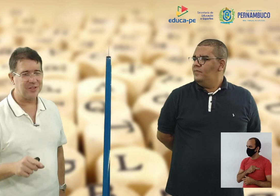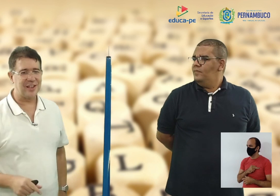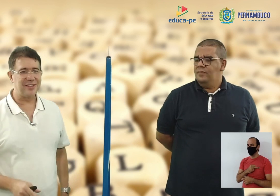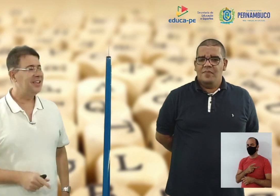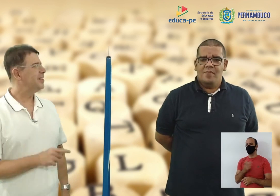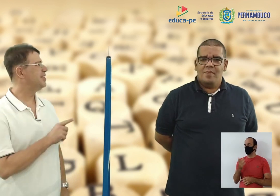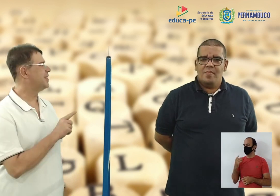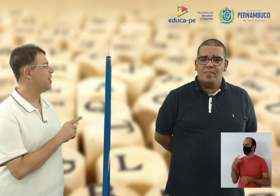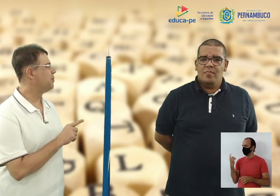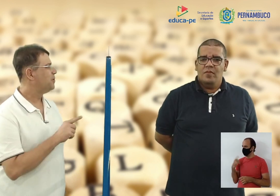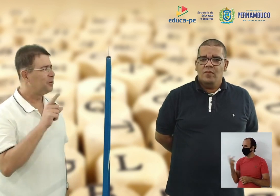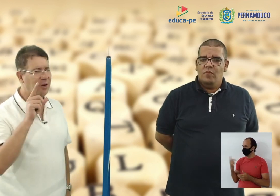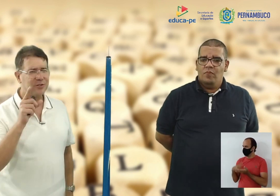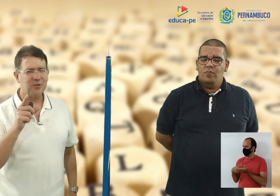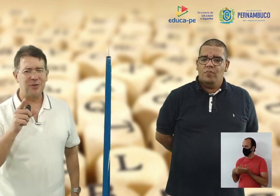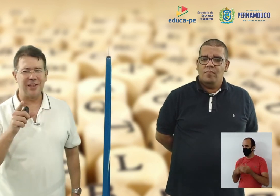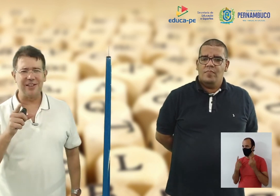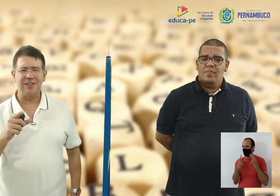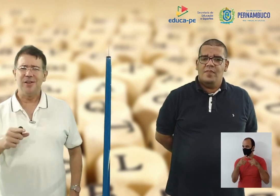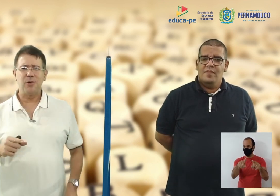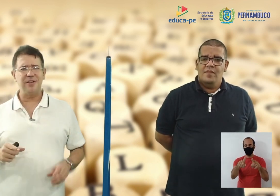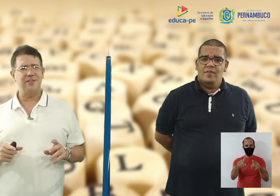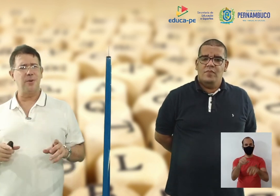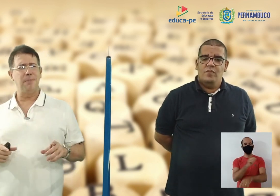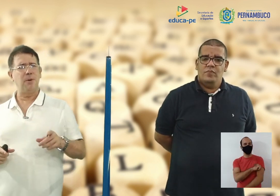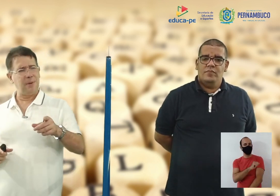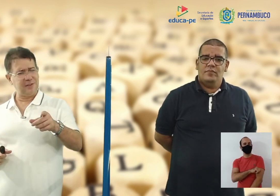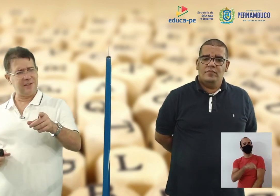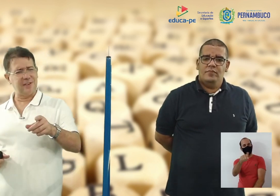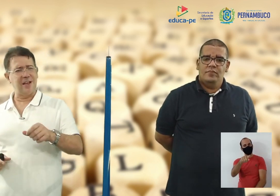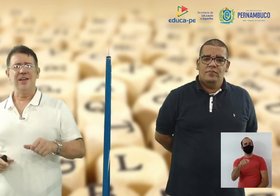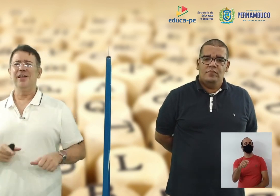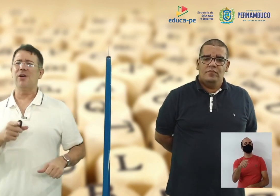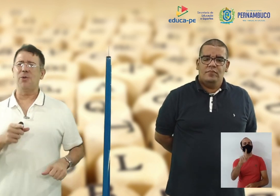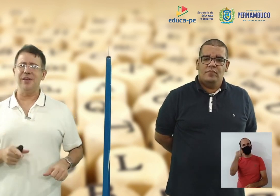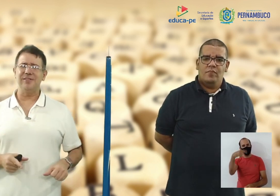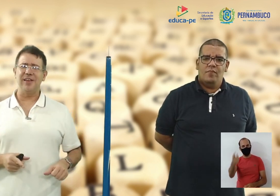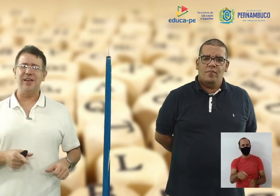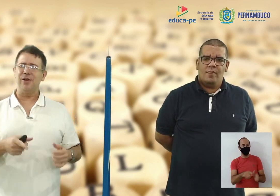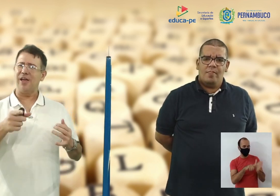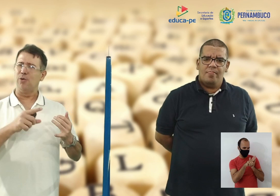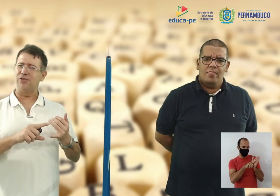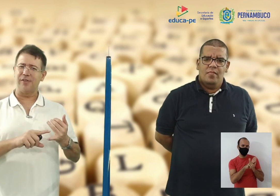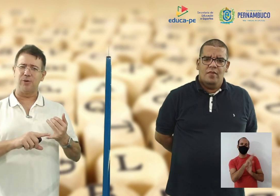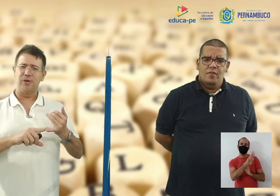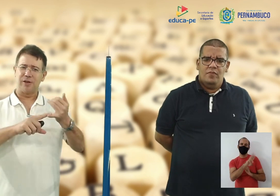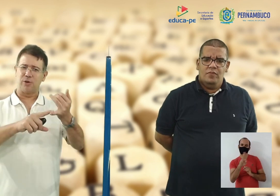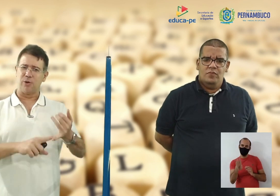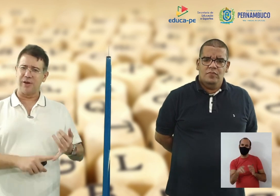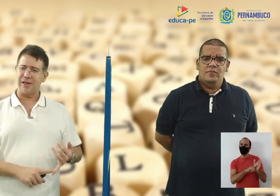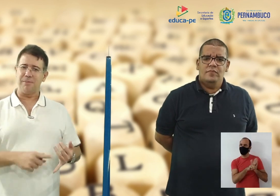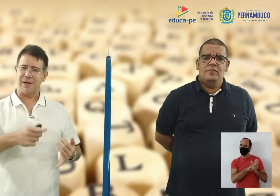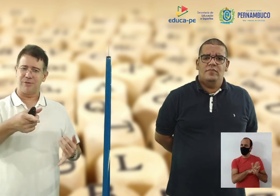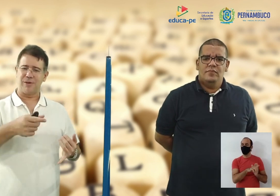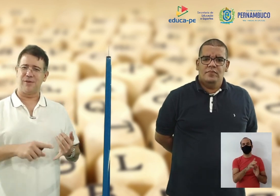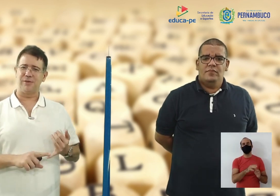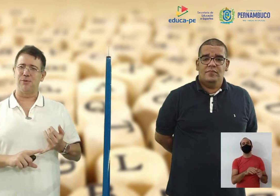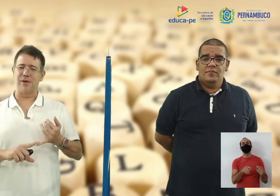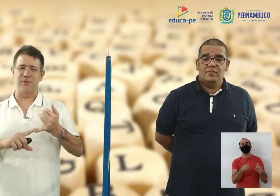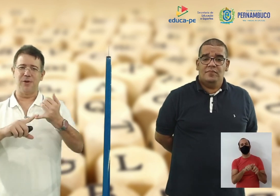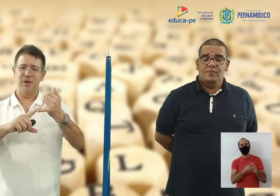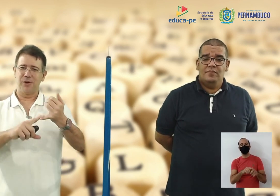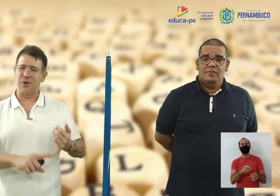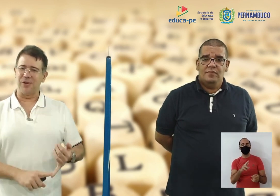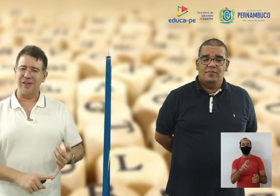nosso estudante. Que tal o nosso estudante conhecer um pouco, pesquisar? Que tal conhecer o gênero crônica, mais uma vez,